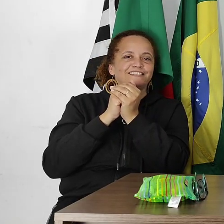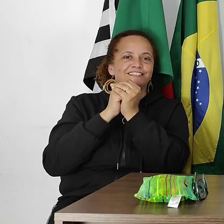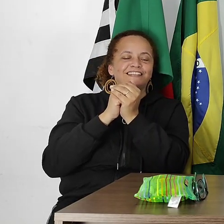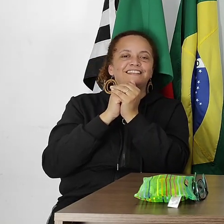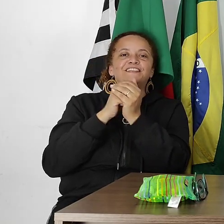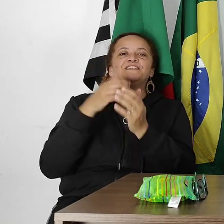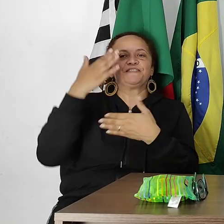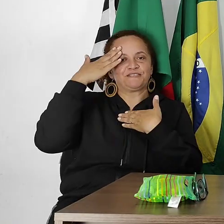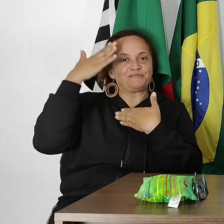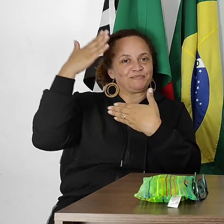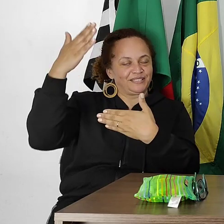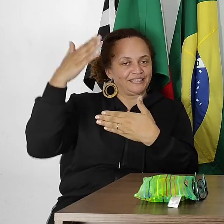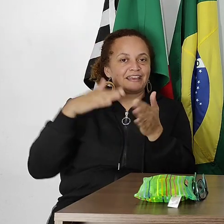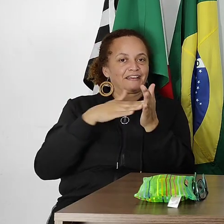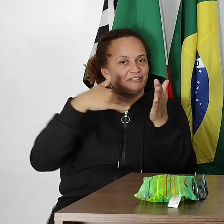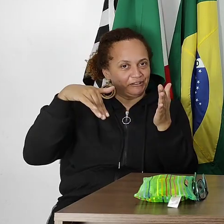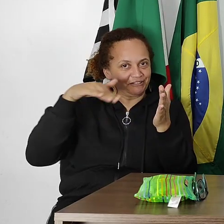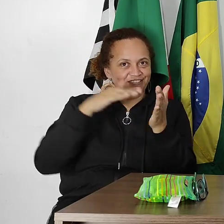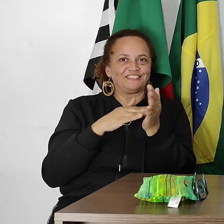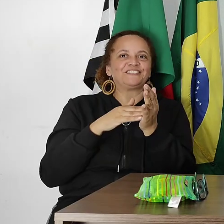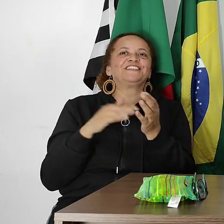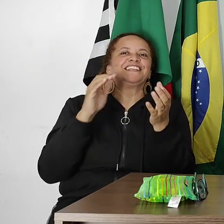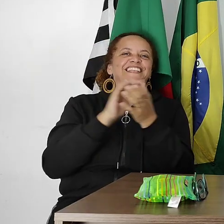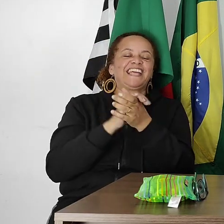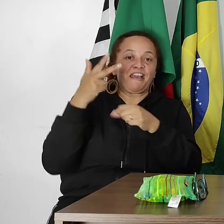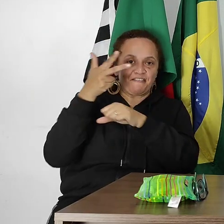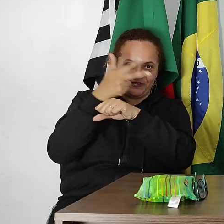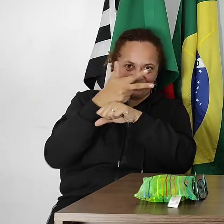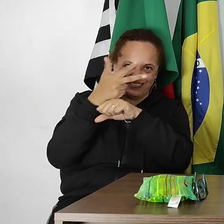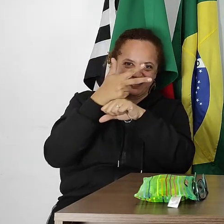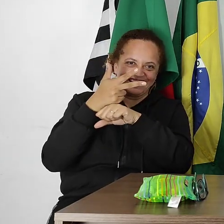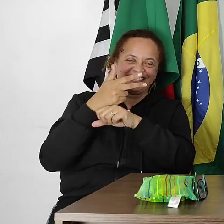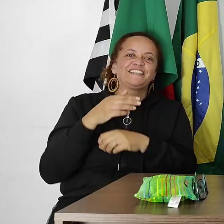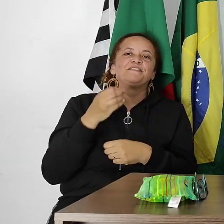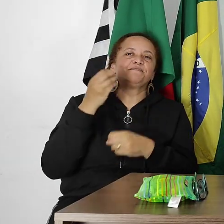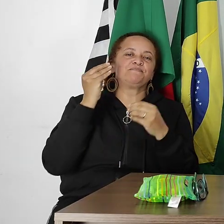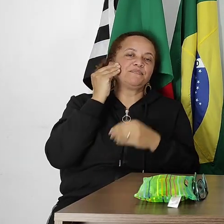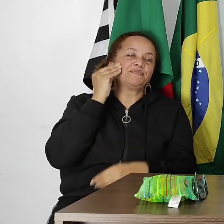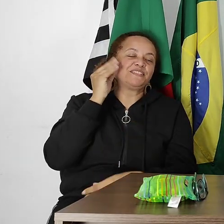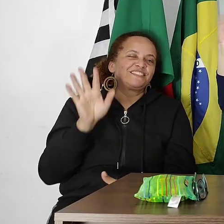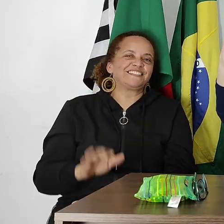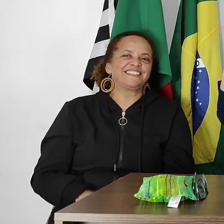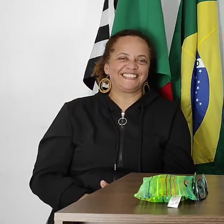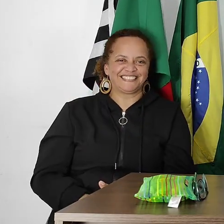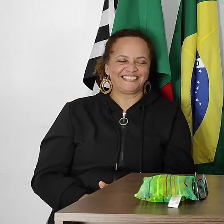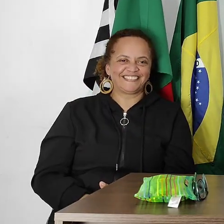Jesus. Obrigado pelo meu esposo que está aqui gravando essa live. Um beijo.